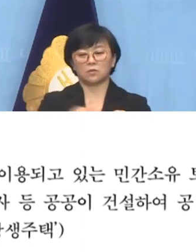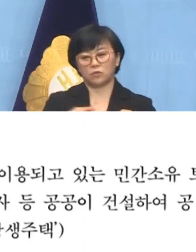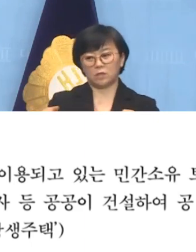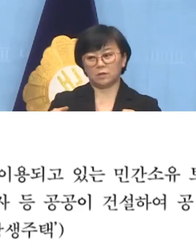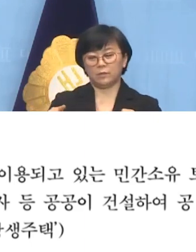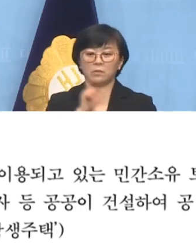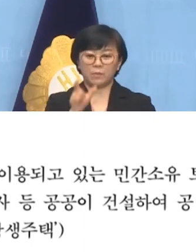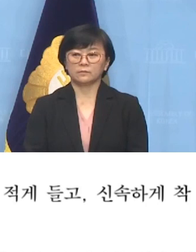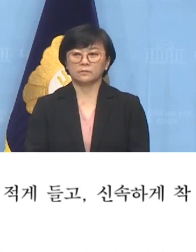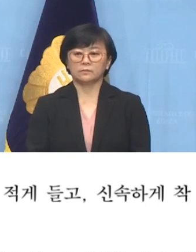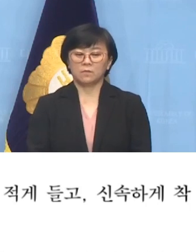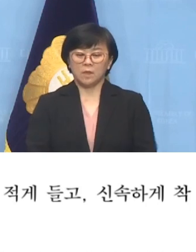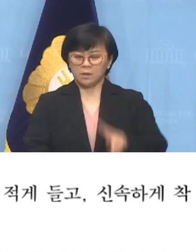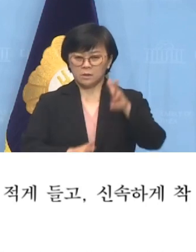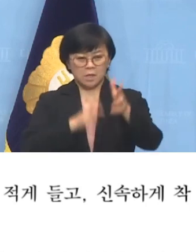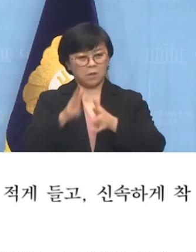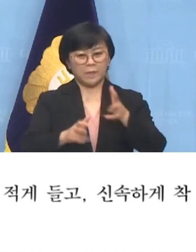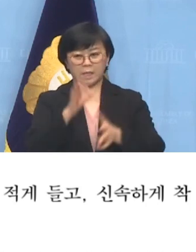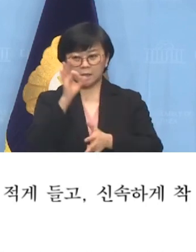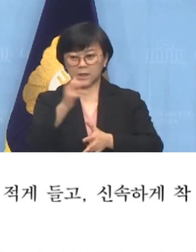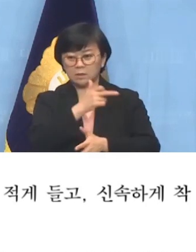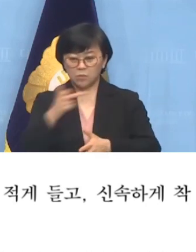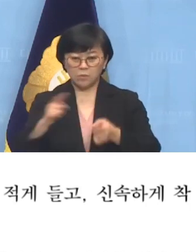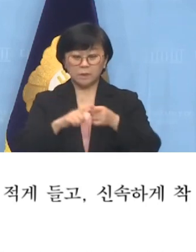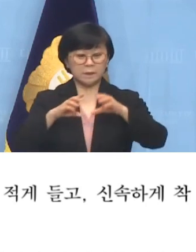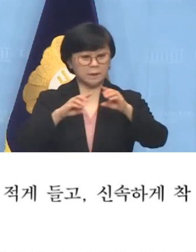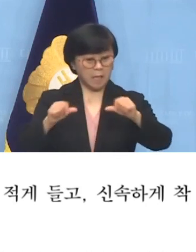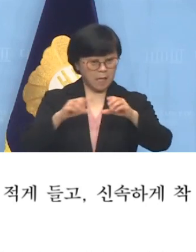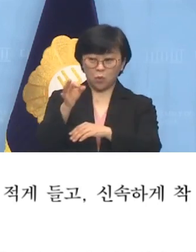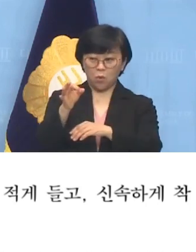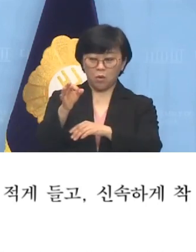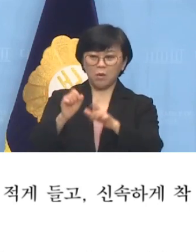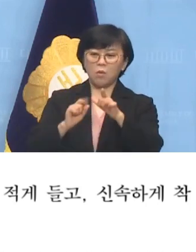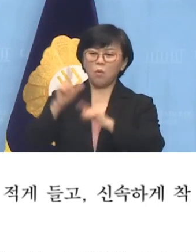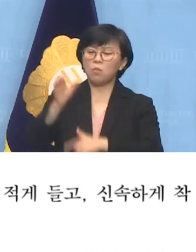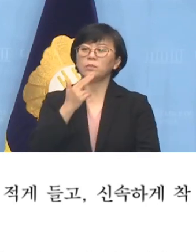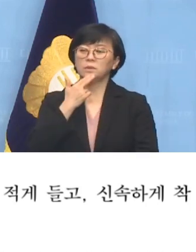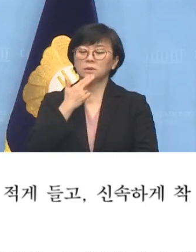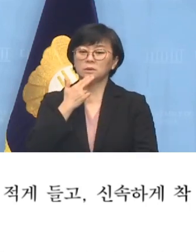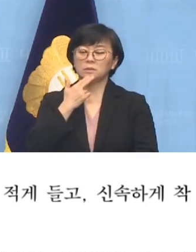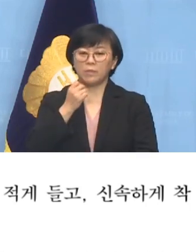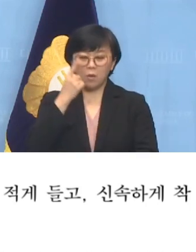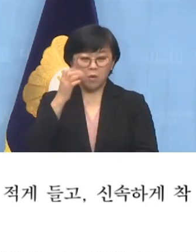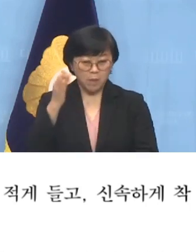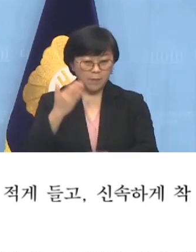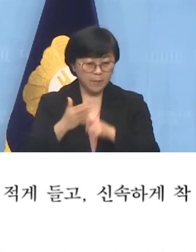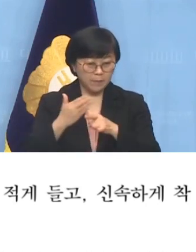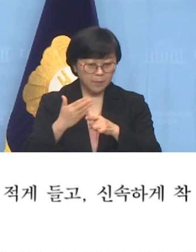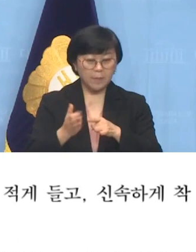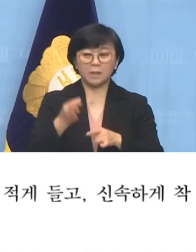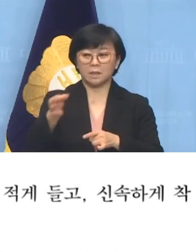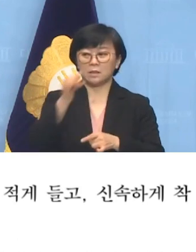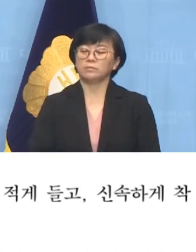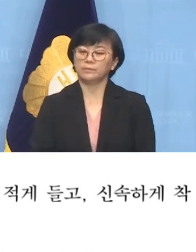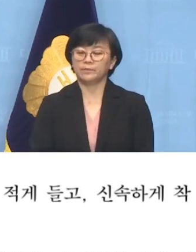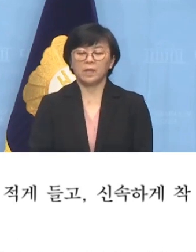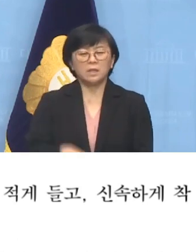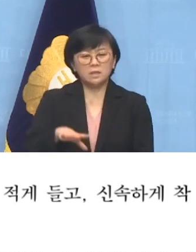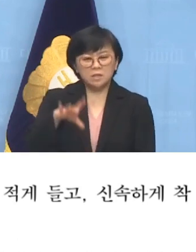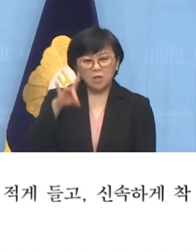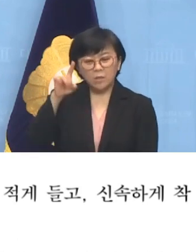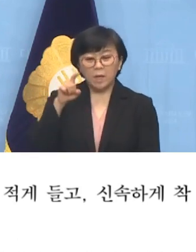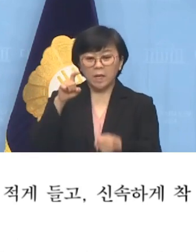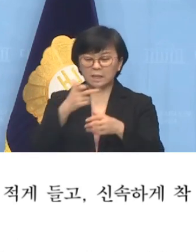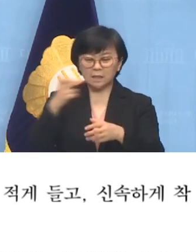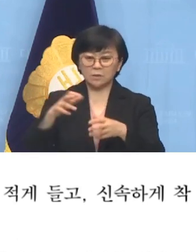하는 장명을 했습니다. 사업비의 가장 큰 부분을 차지하는 토지 확보에 재원이 거의 들지 않겠죠. 매월 임차료 형태로 돈을 주기 때문에 처음에